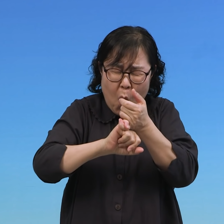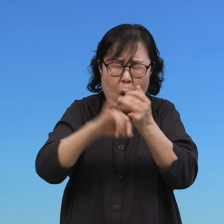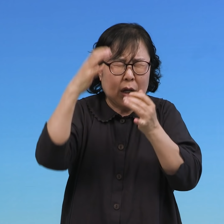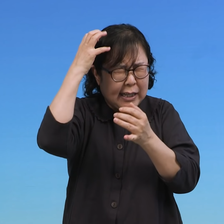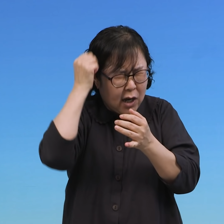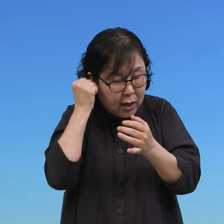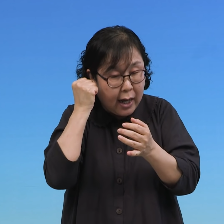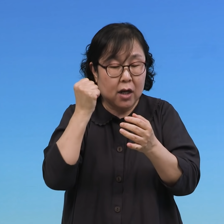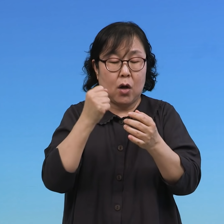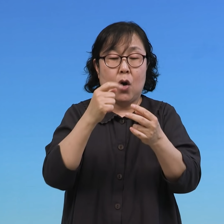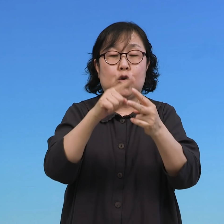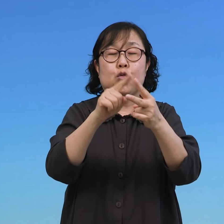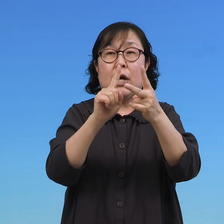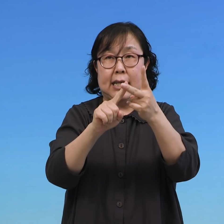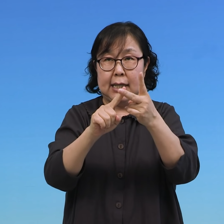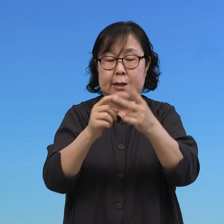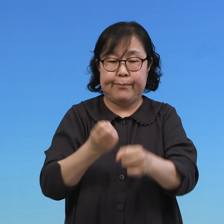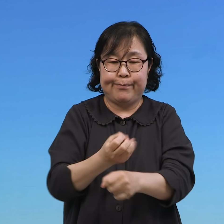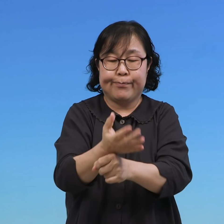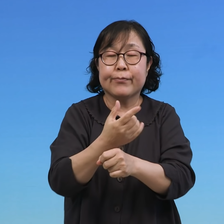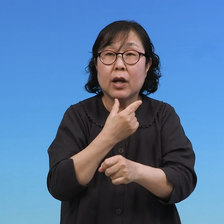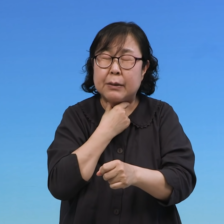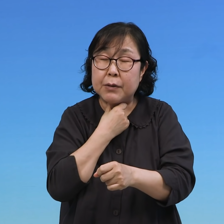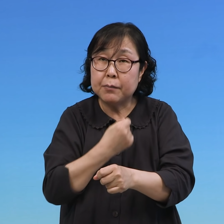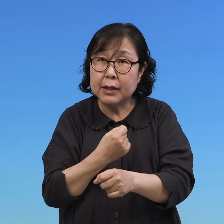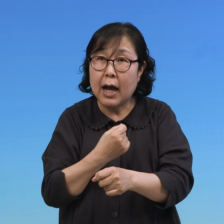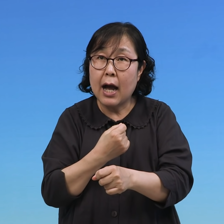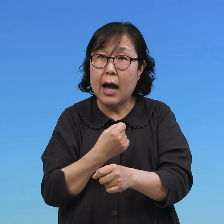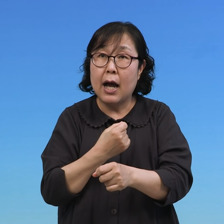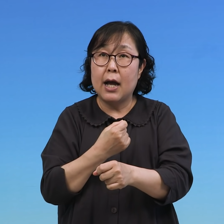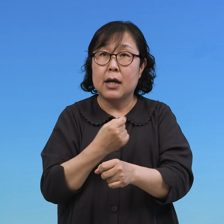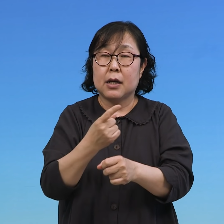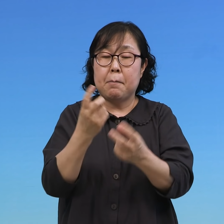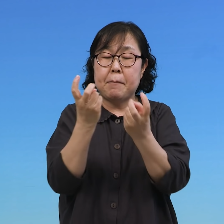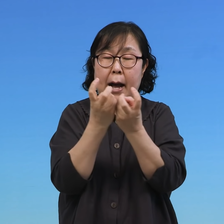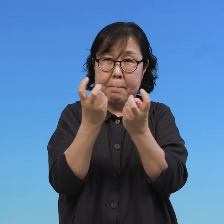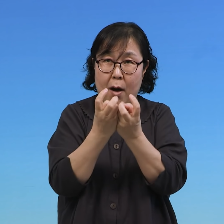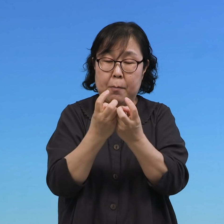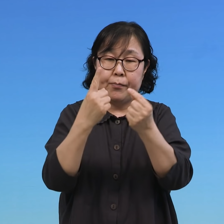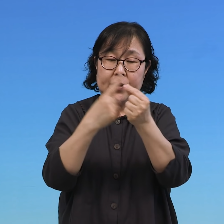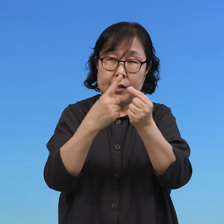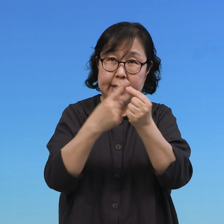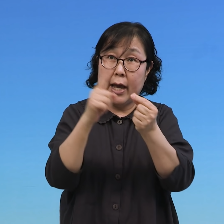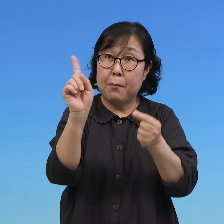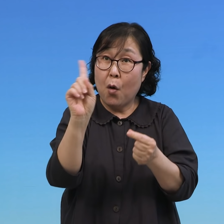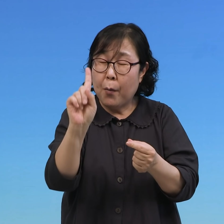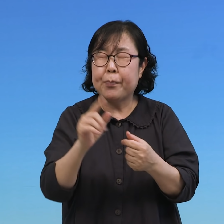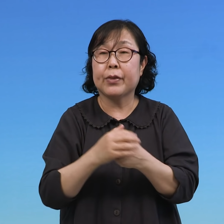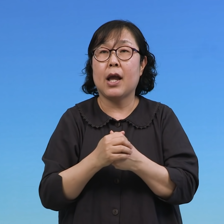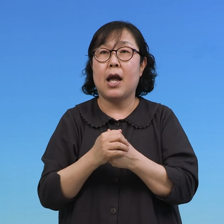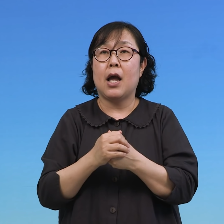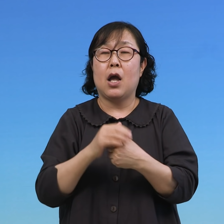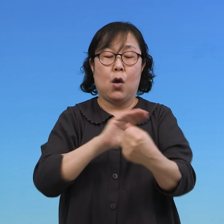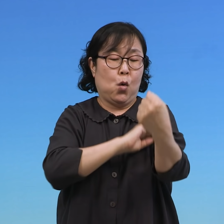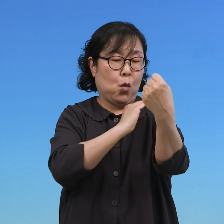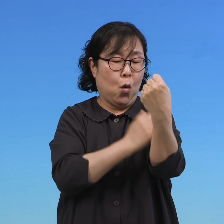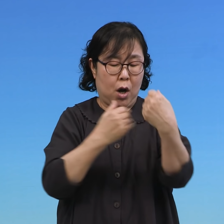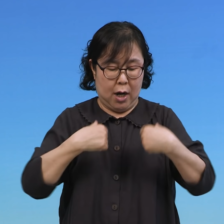두 가지를 전하고 싶은데요. 여러분 좁은 길도 행복하게 걸을 수 있기 위해서 첫째로 뭘 해야